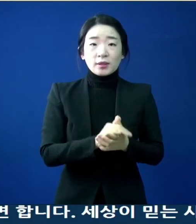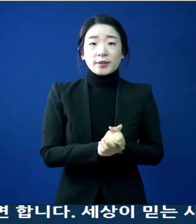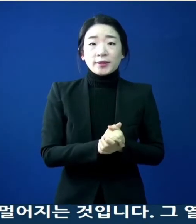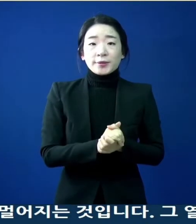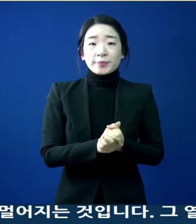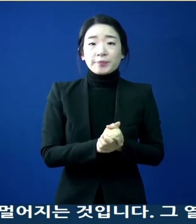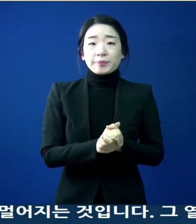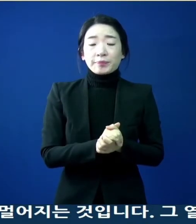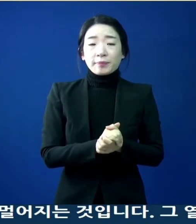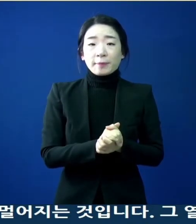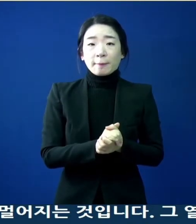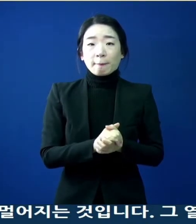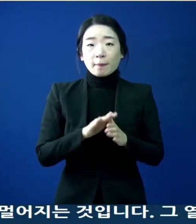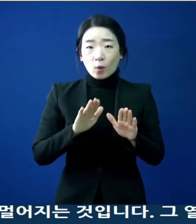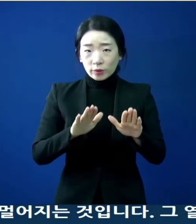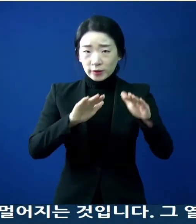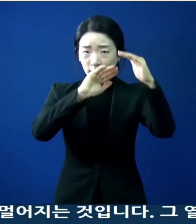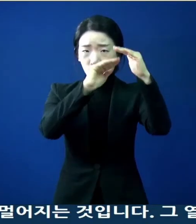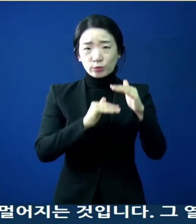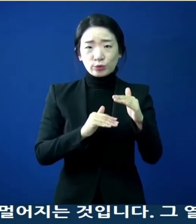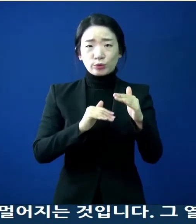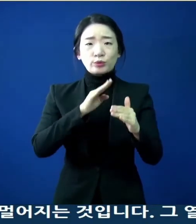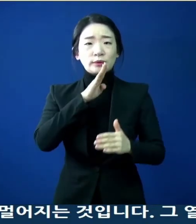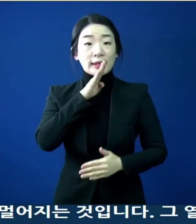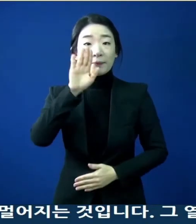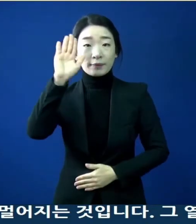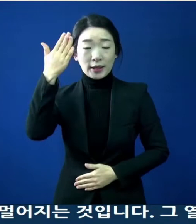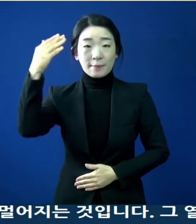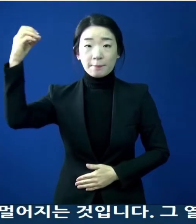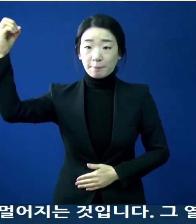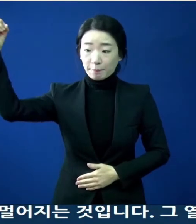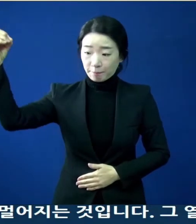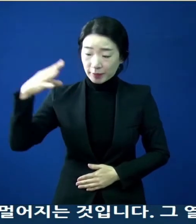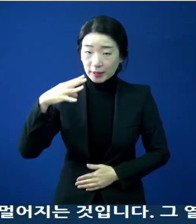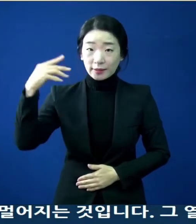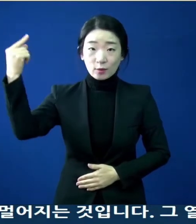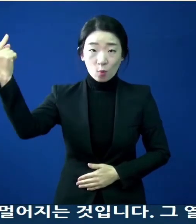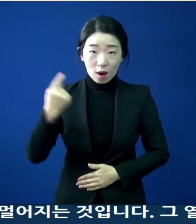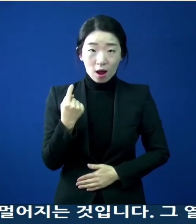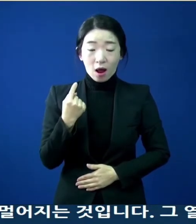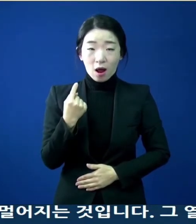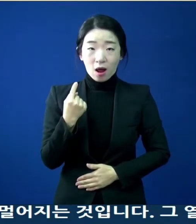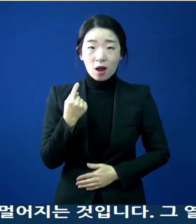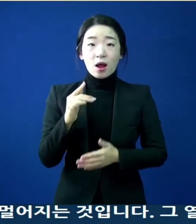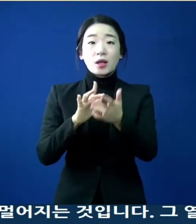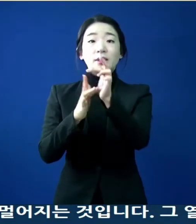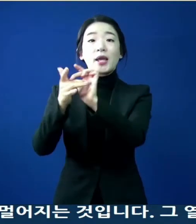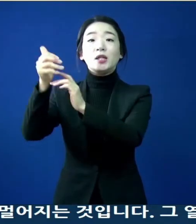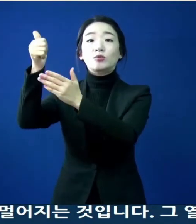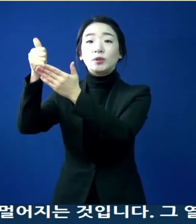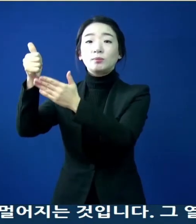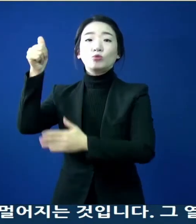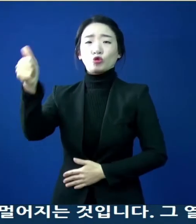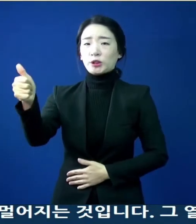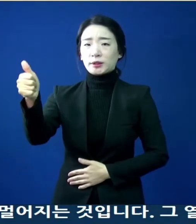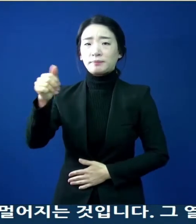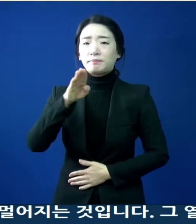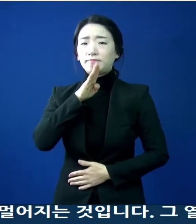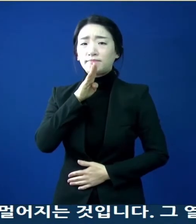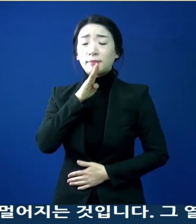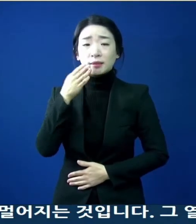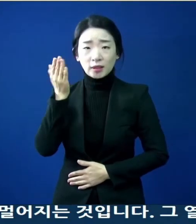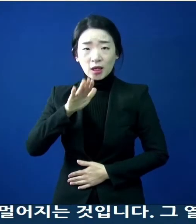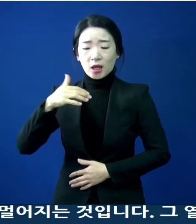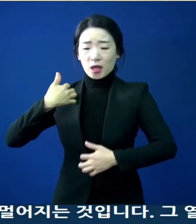오늘 우리는 본문에서 참된 빛이 세상에 왔는데 그 빛이 세상의 주인인데 그 주인을 영접하지